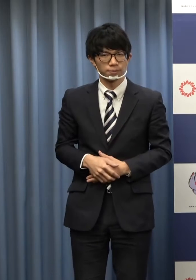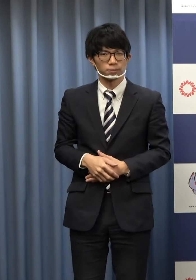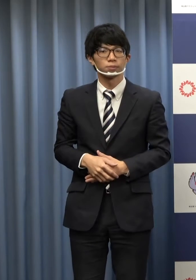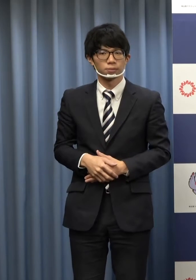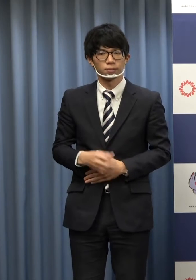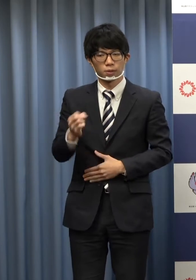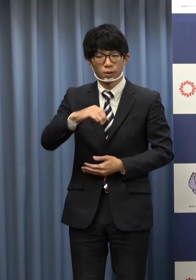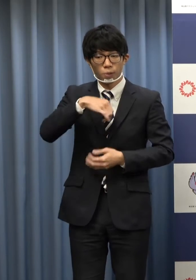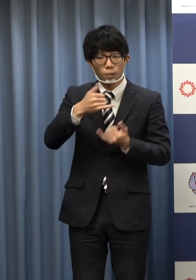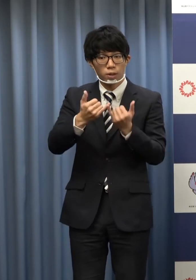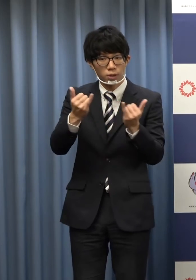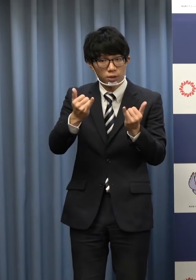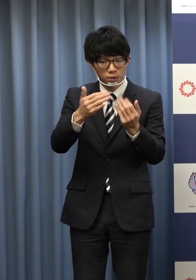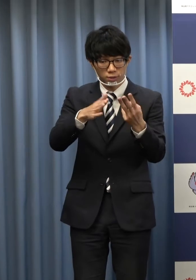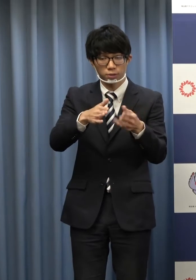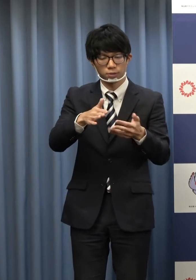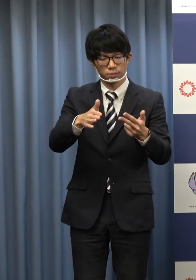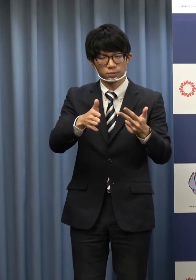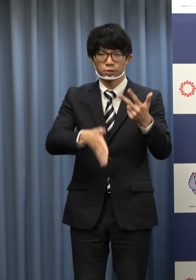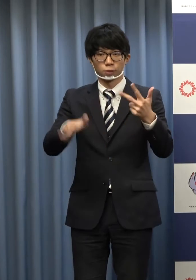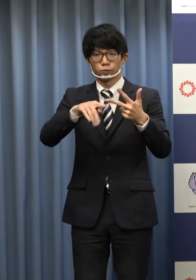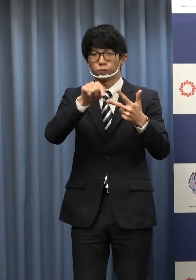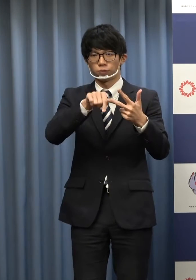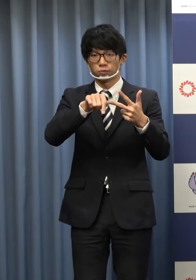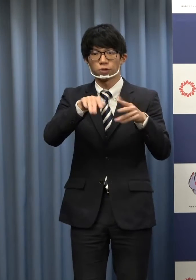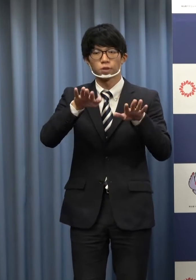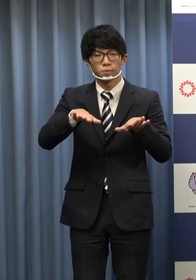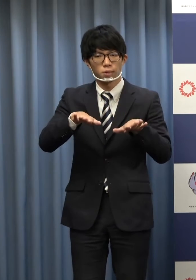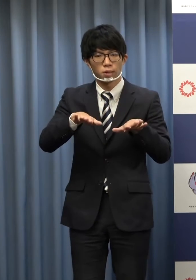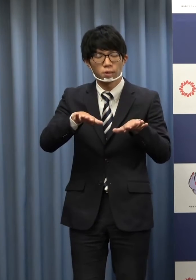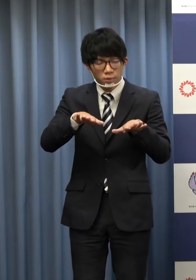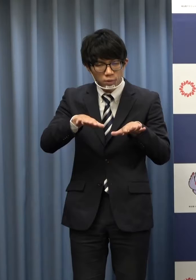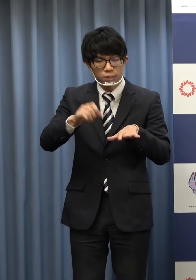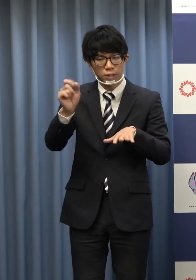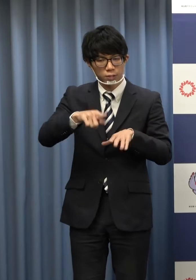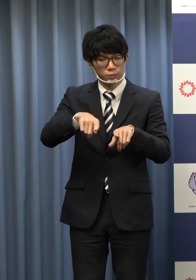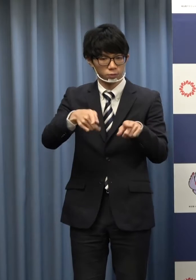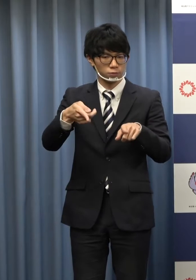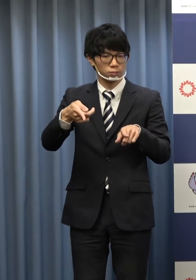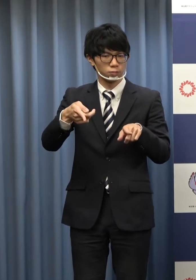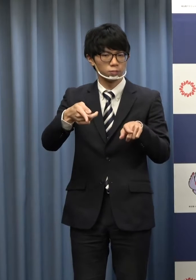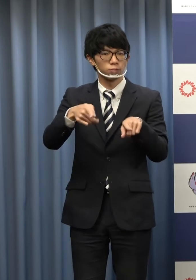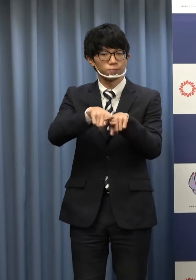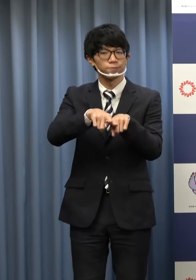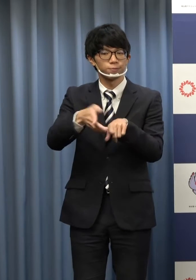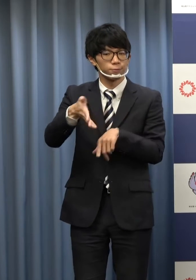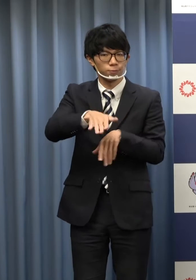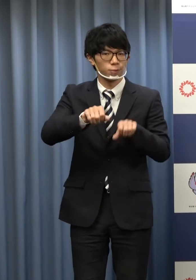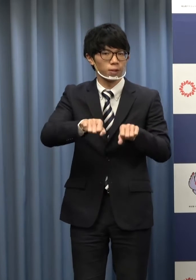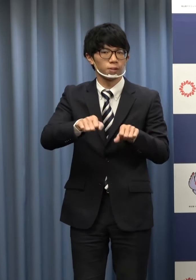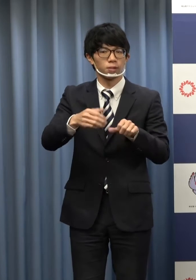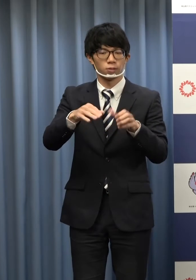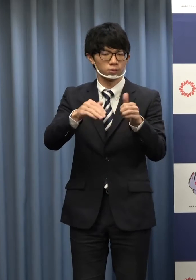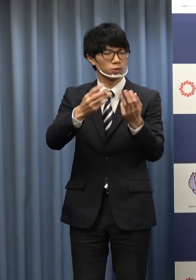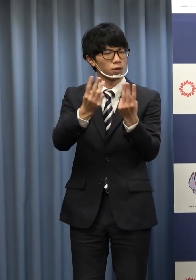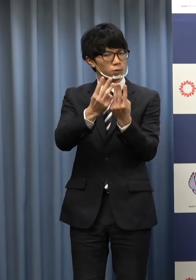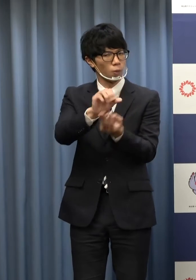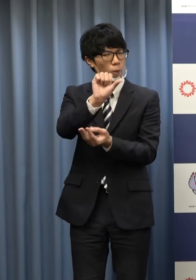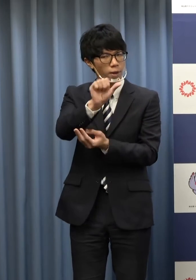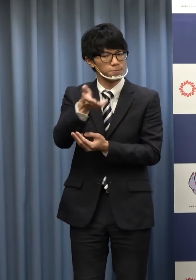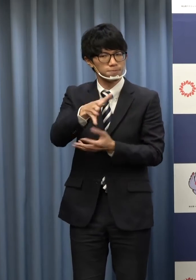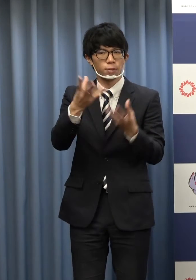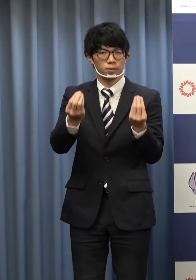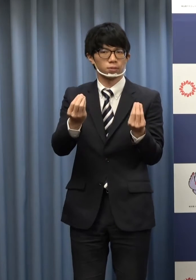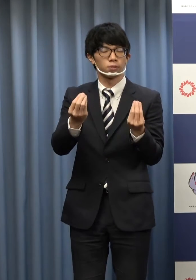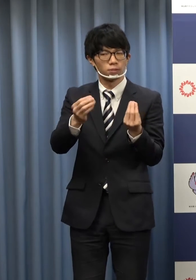は5回にわたって緊急措置を講じてきましたけれども、今後、新たな措